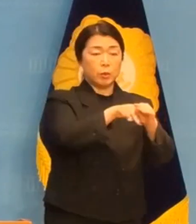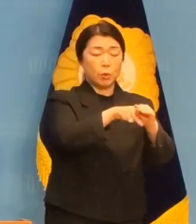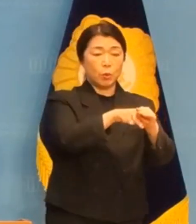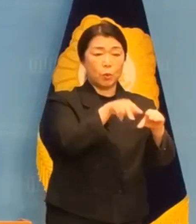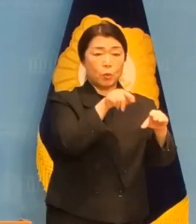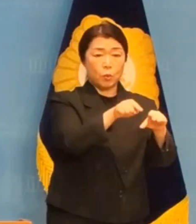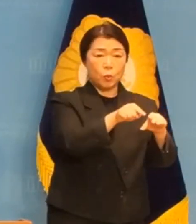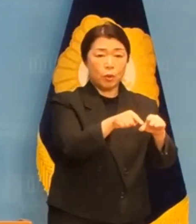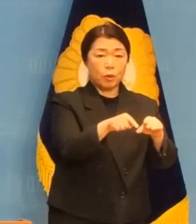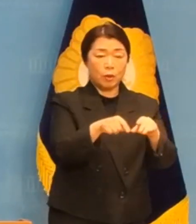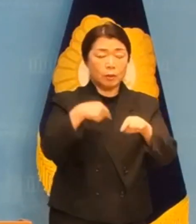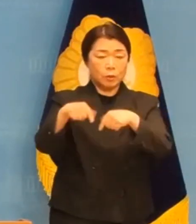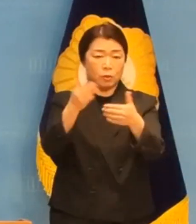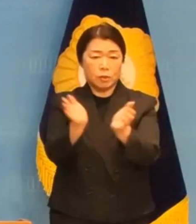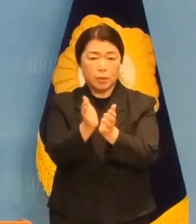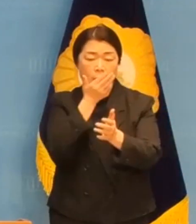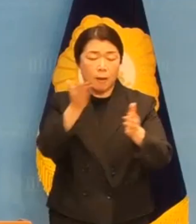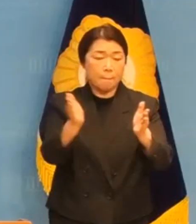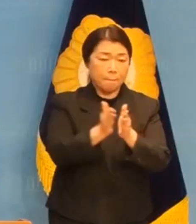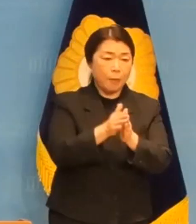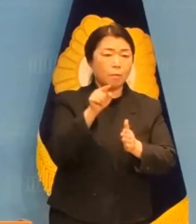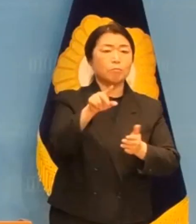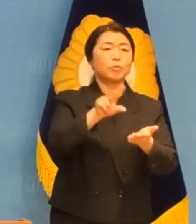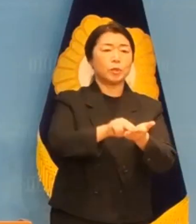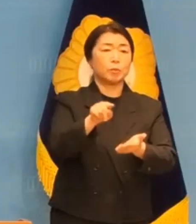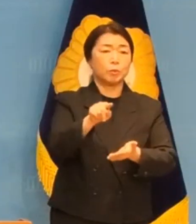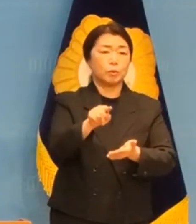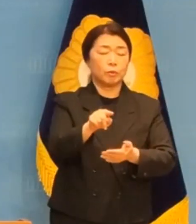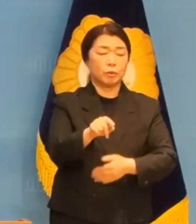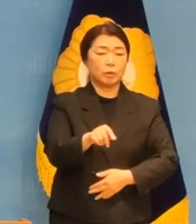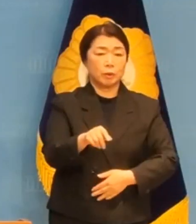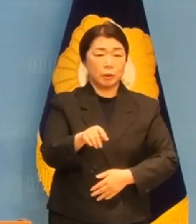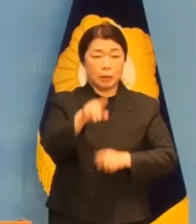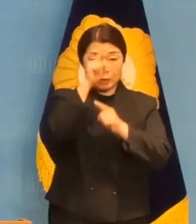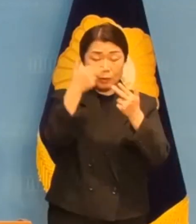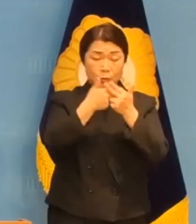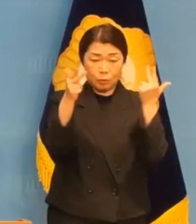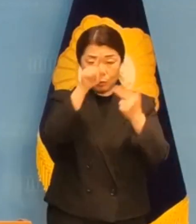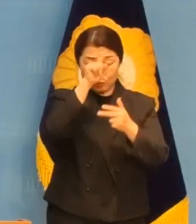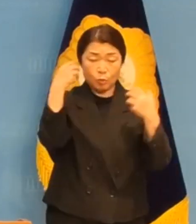이재명 정권으로부터 독립된 야당 추천 특검입니다.